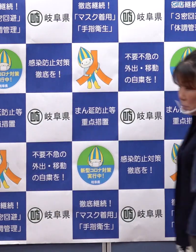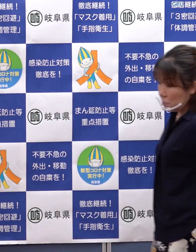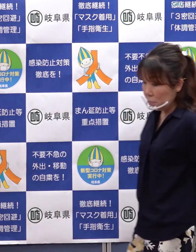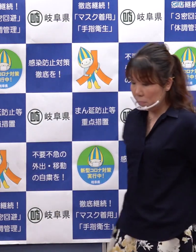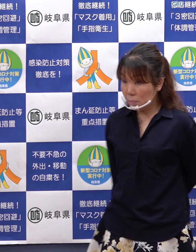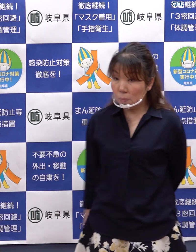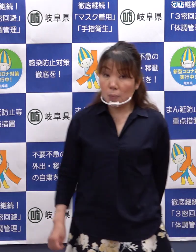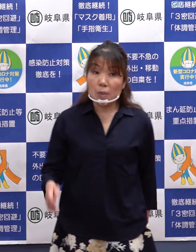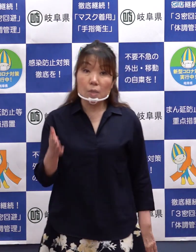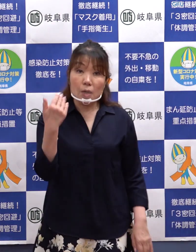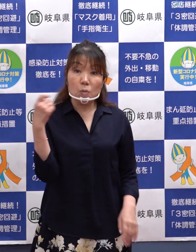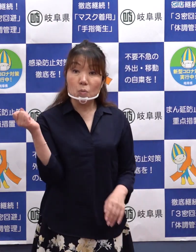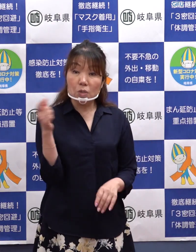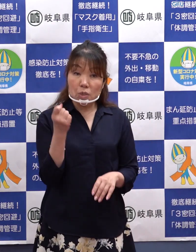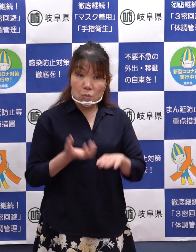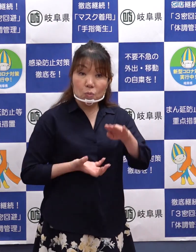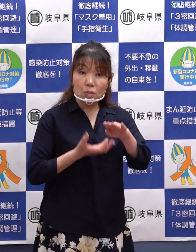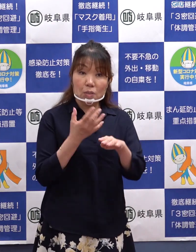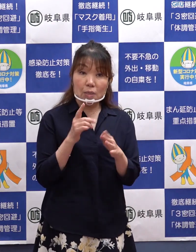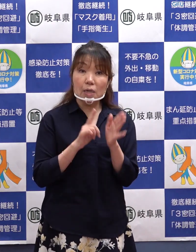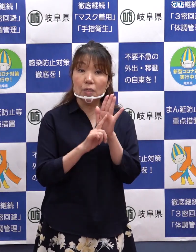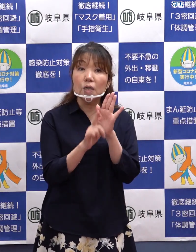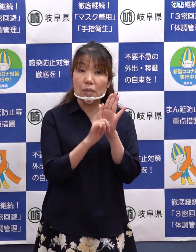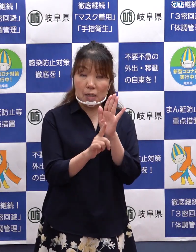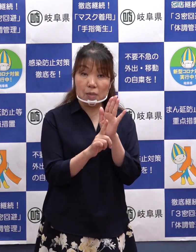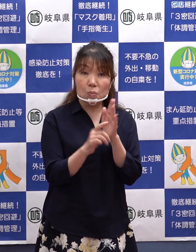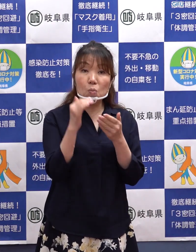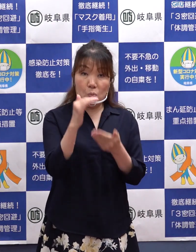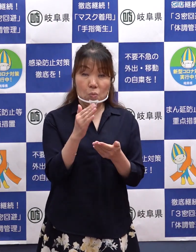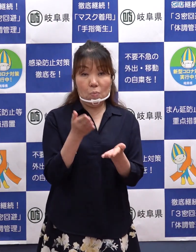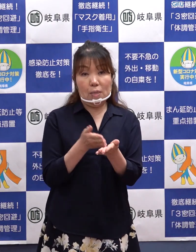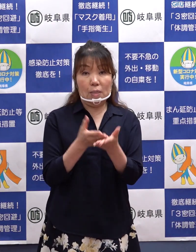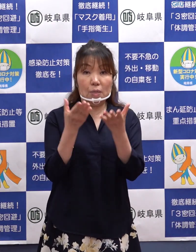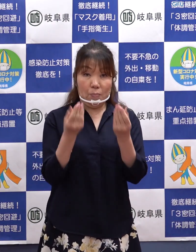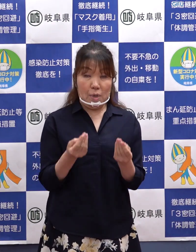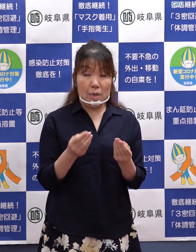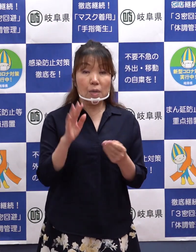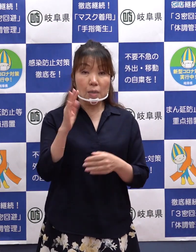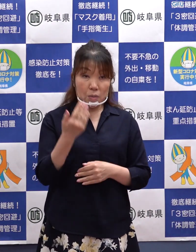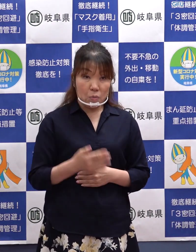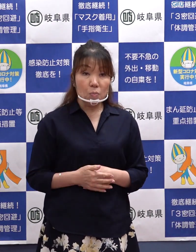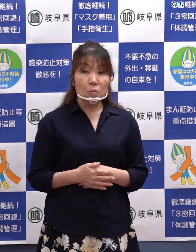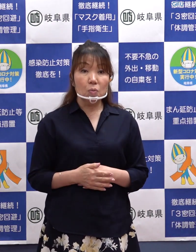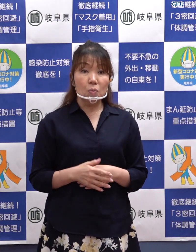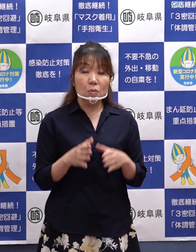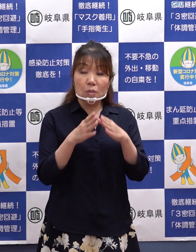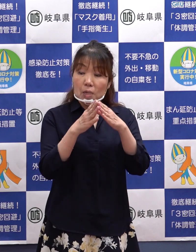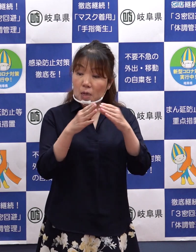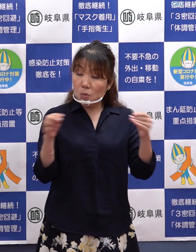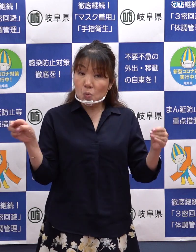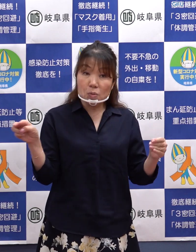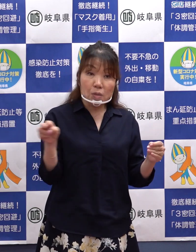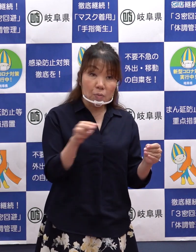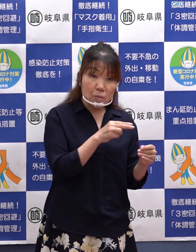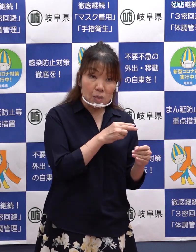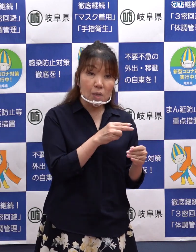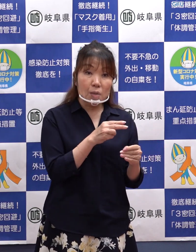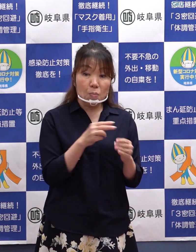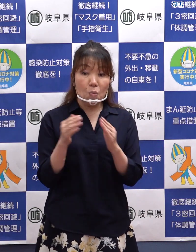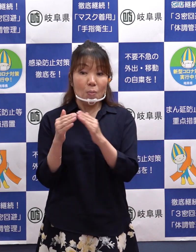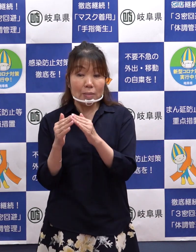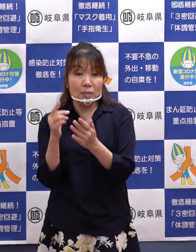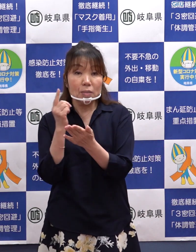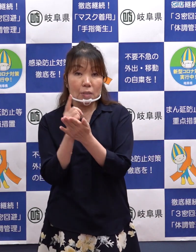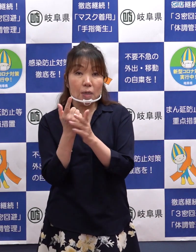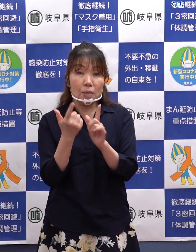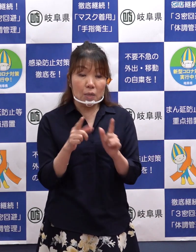あ、先ほど緊急事態宣言についても言及されましたけれども、まあ、全国的に見ても、まあ、都市部だけじゃなくて地方